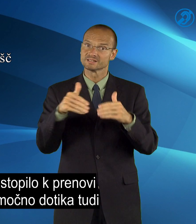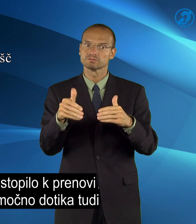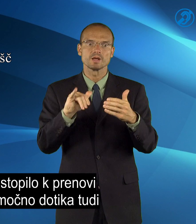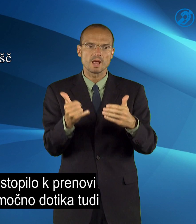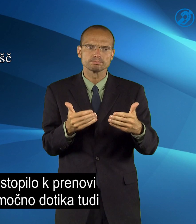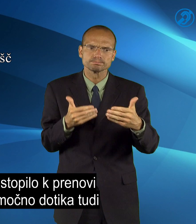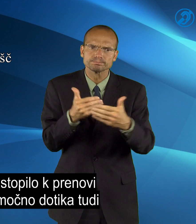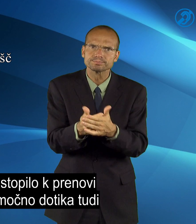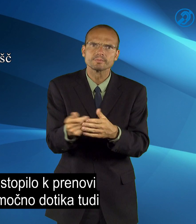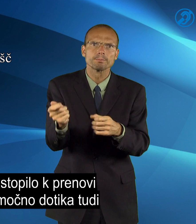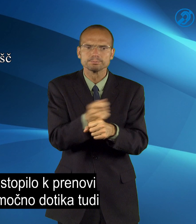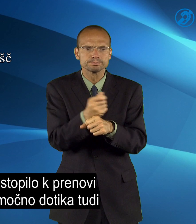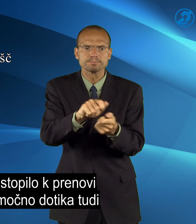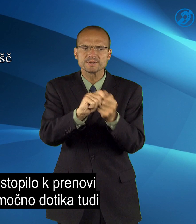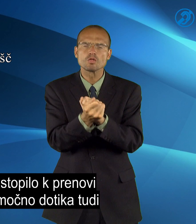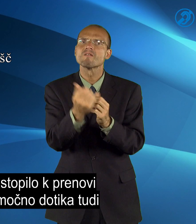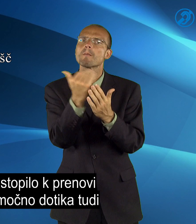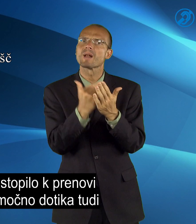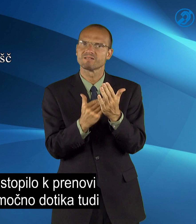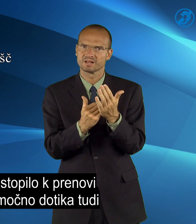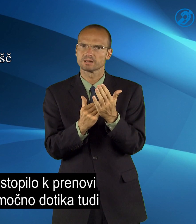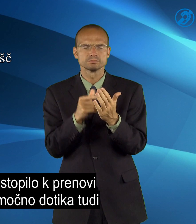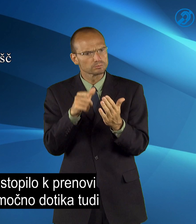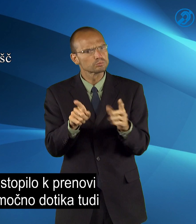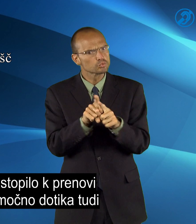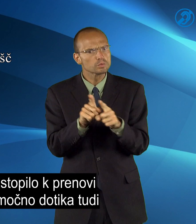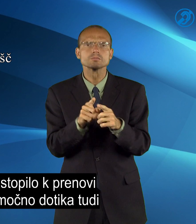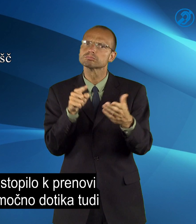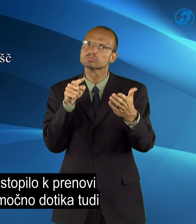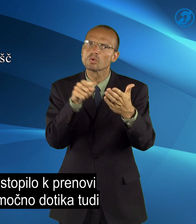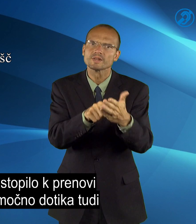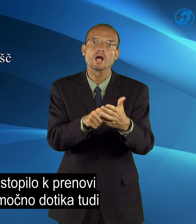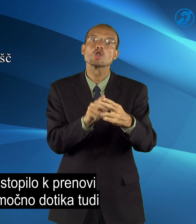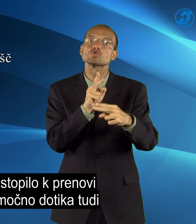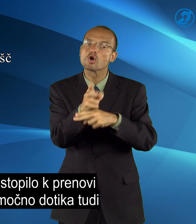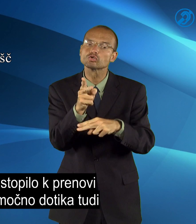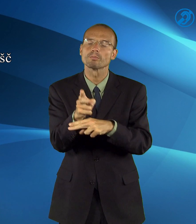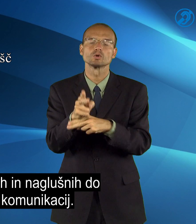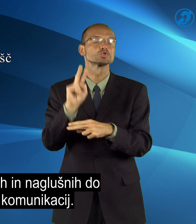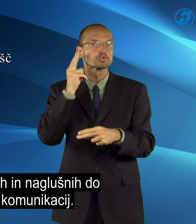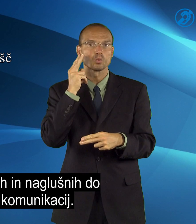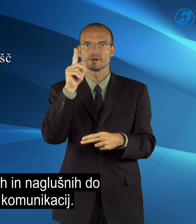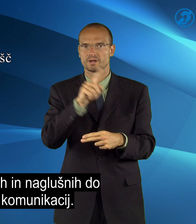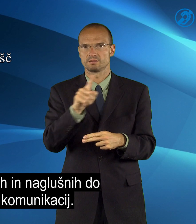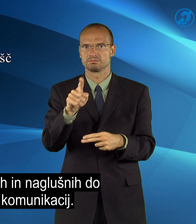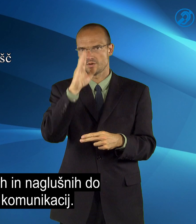Ministrstvo je pristopilo k prenovi pravilnika, ki se močno dotika tudi dostopnosti gluhih in naglušnih do informacij